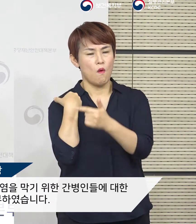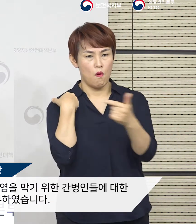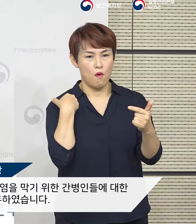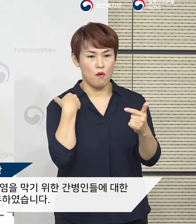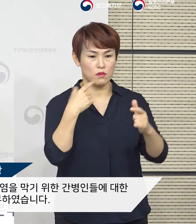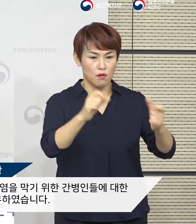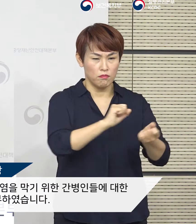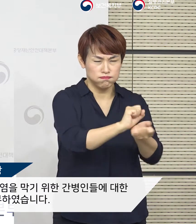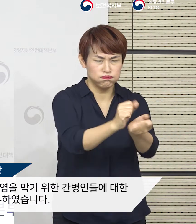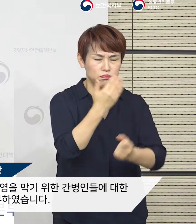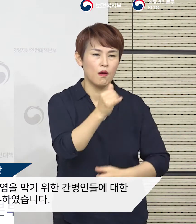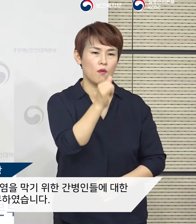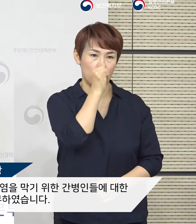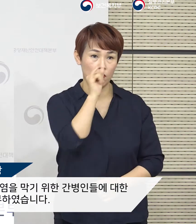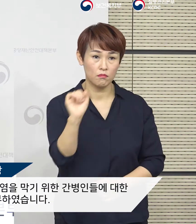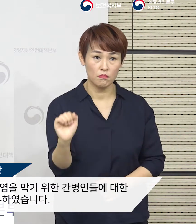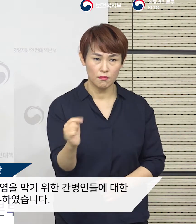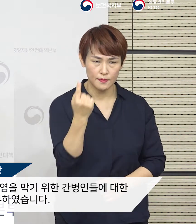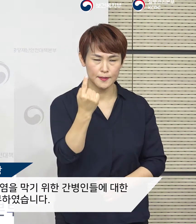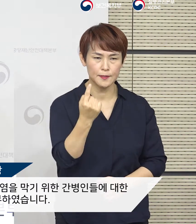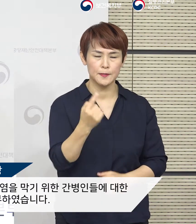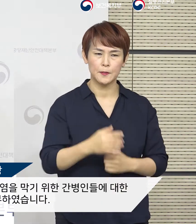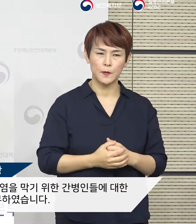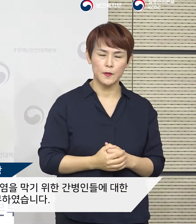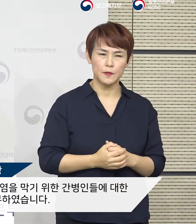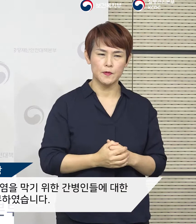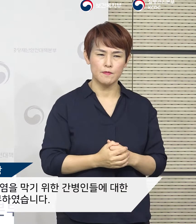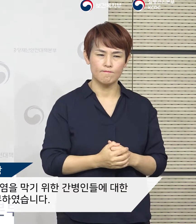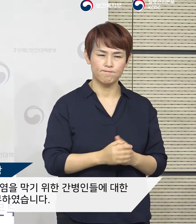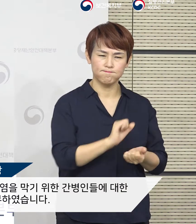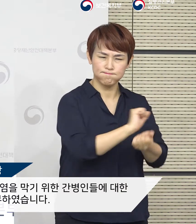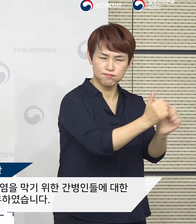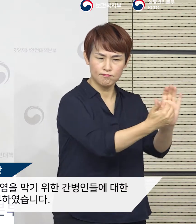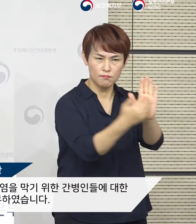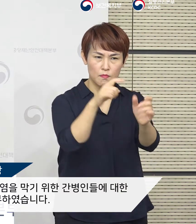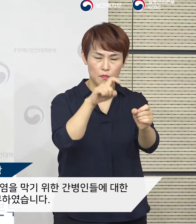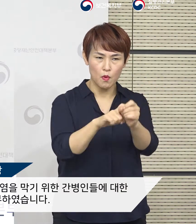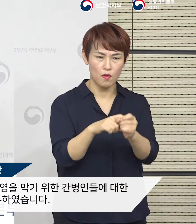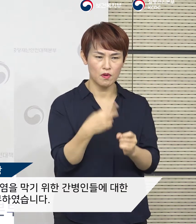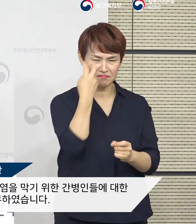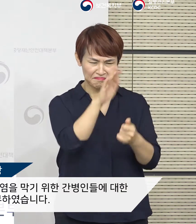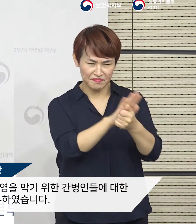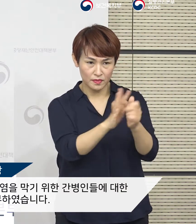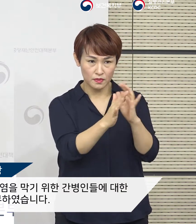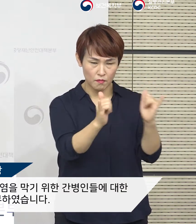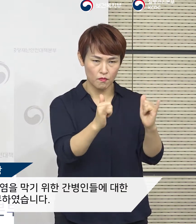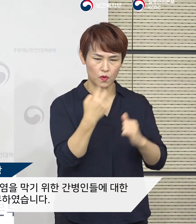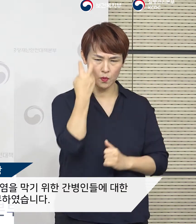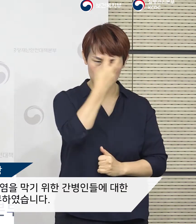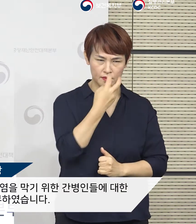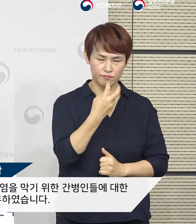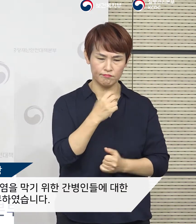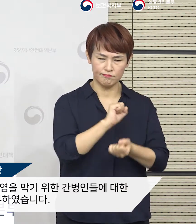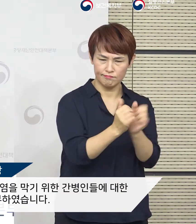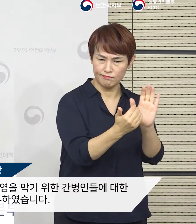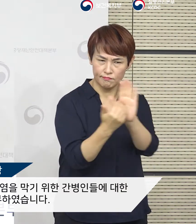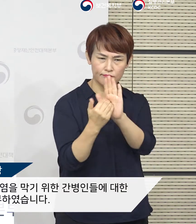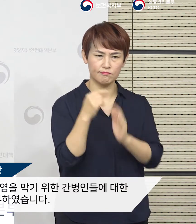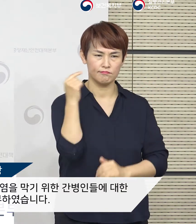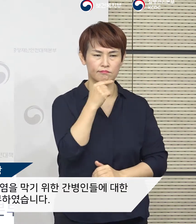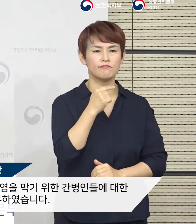우려가 있으므로 요양병원 감염을 막기 위한 간병인들에 대한 관리와 방역 대책을 신속히 강구해 줄